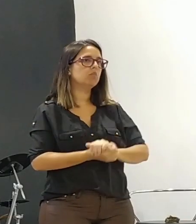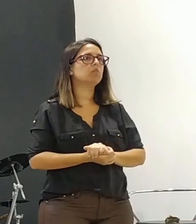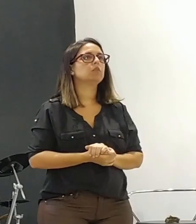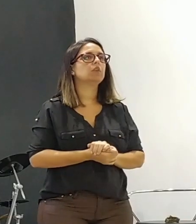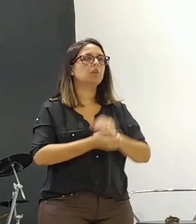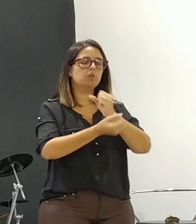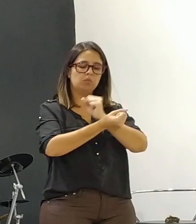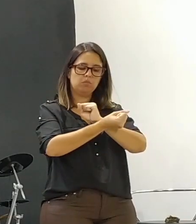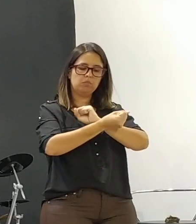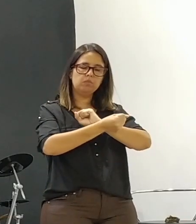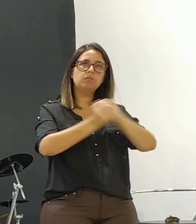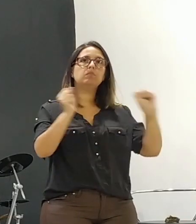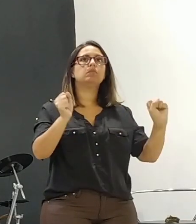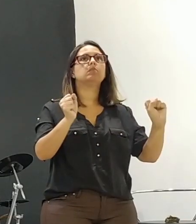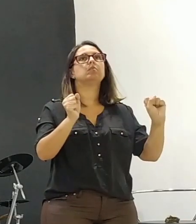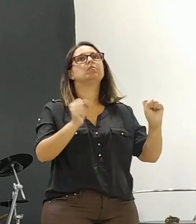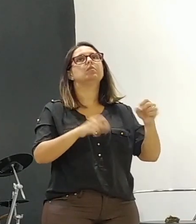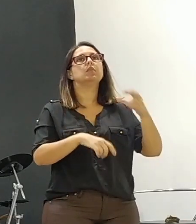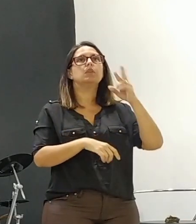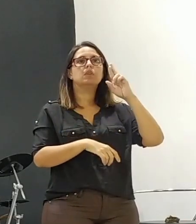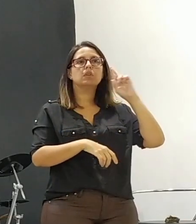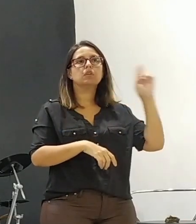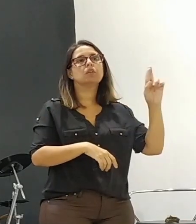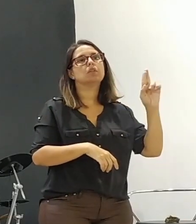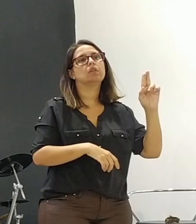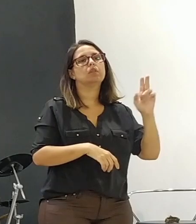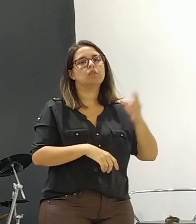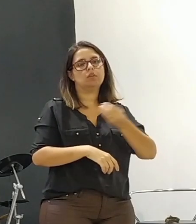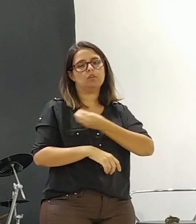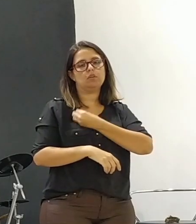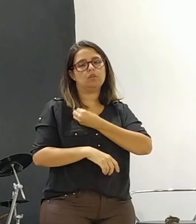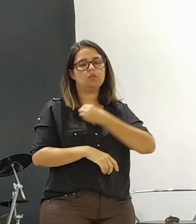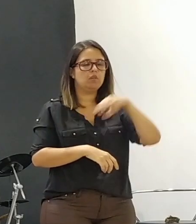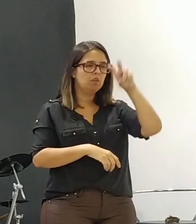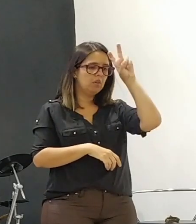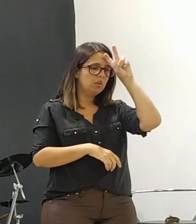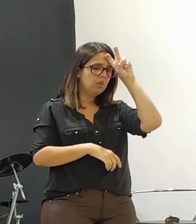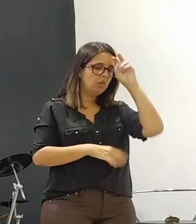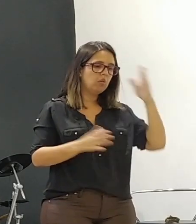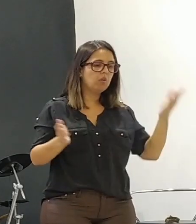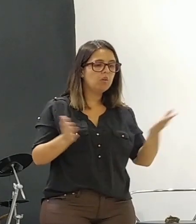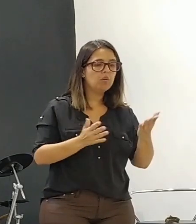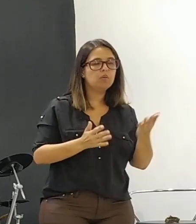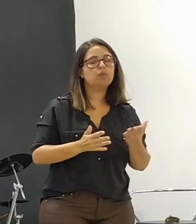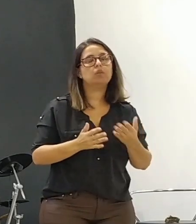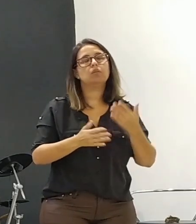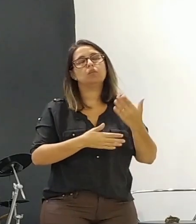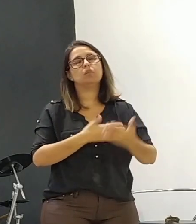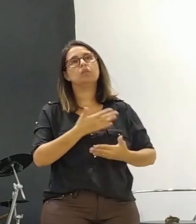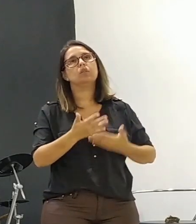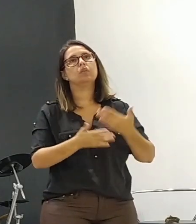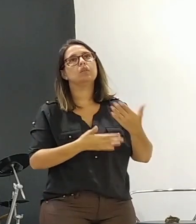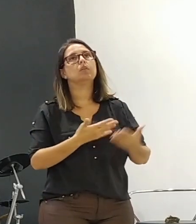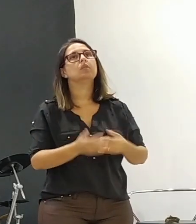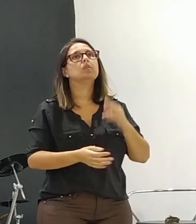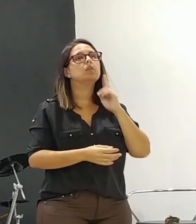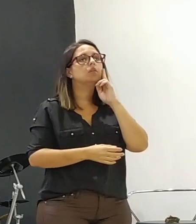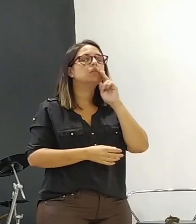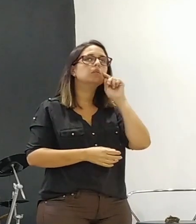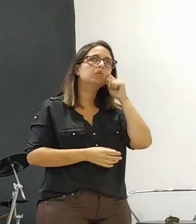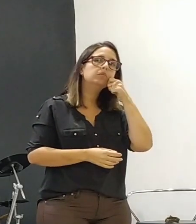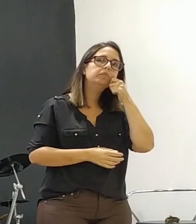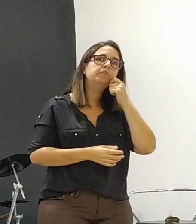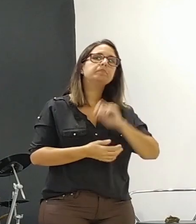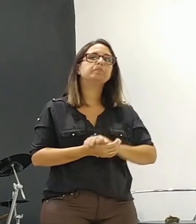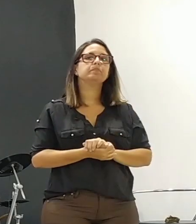grande libertação que o Senhor operou na vida deles lá no Egito. Hoje, quando nós participamos da